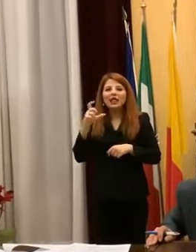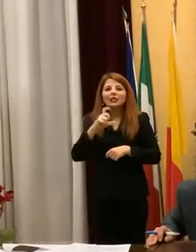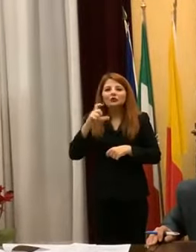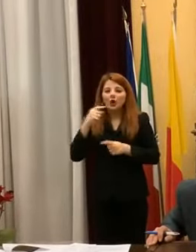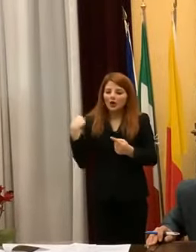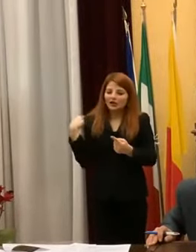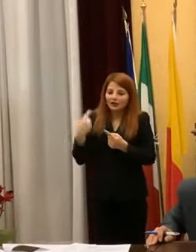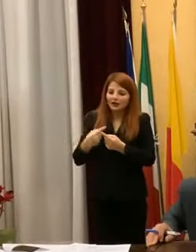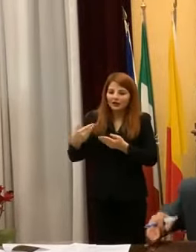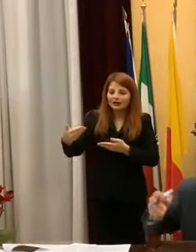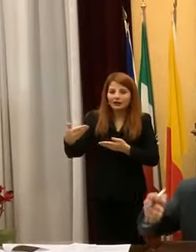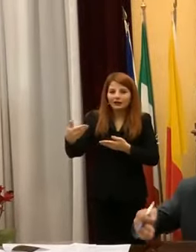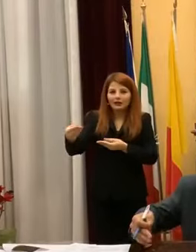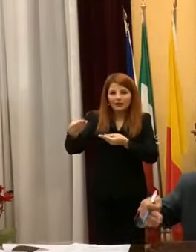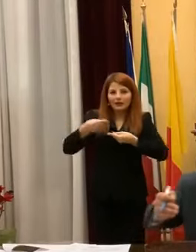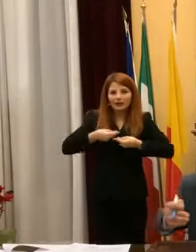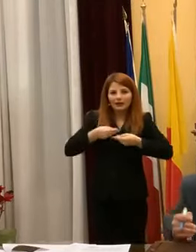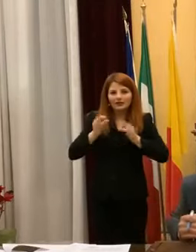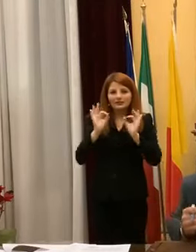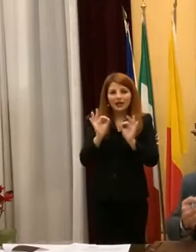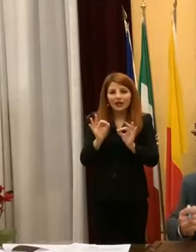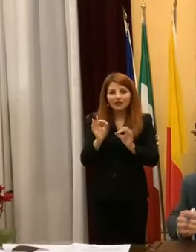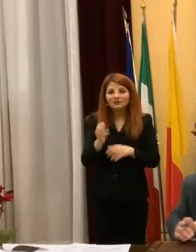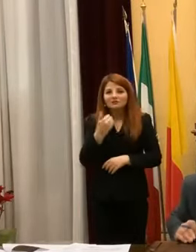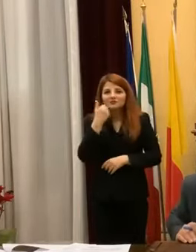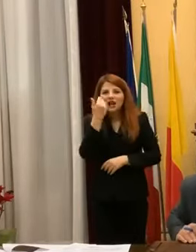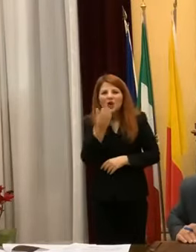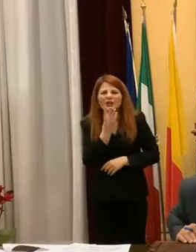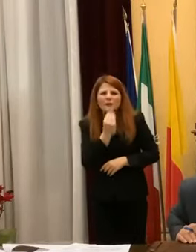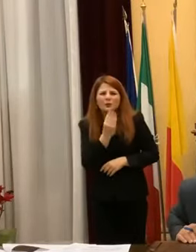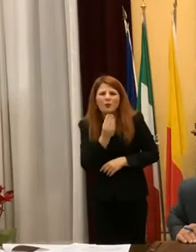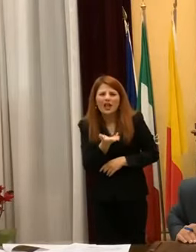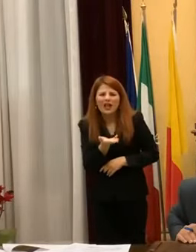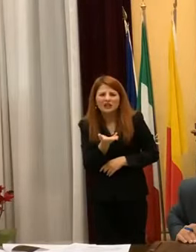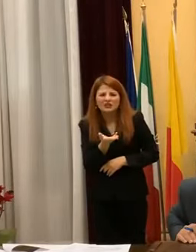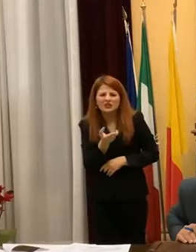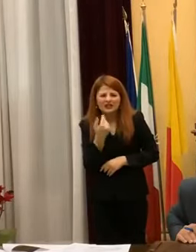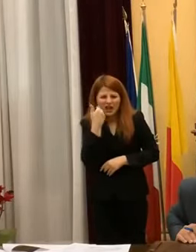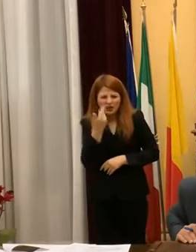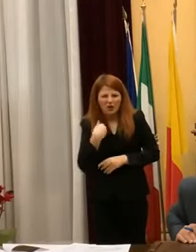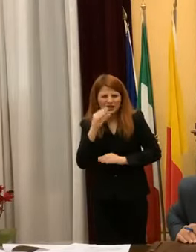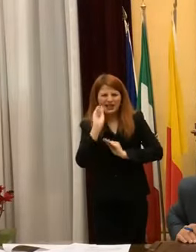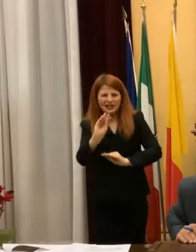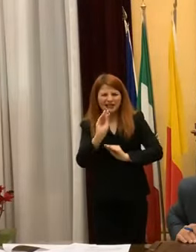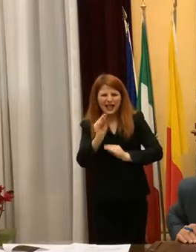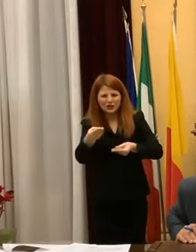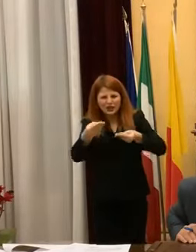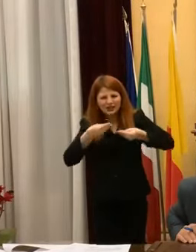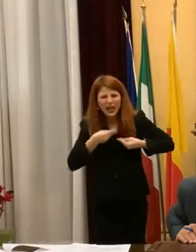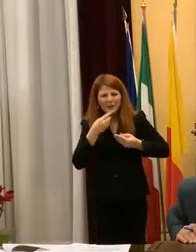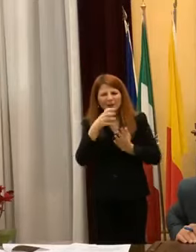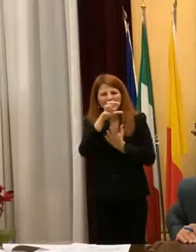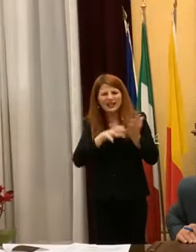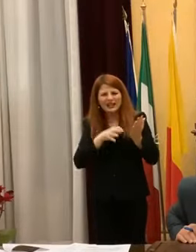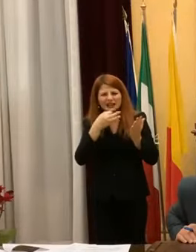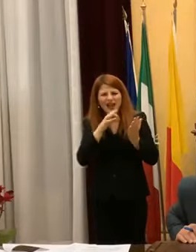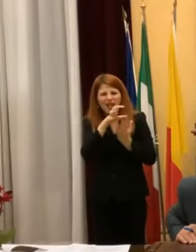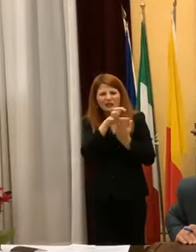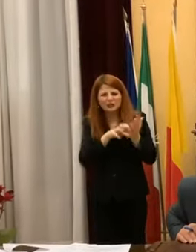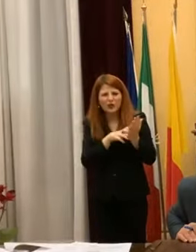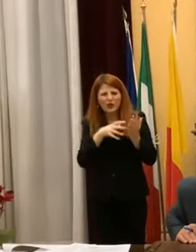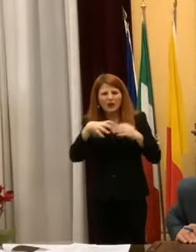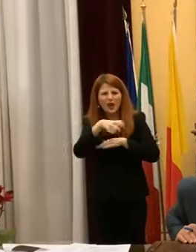vergognati a non dare neanche una relazione a un'istituzione che te l'ha chiesta. Ma che faccia avete? Che tipo